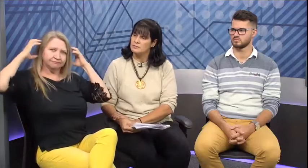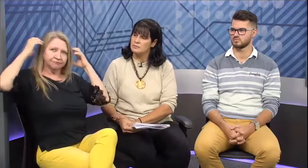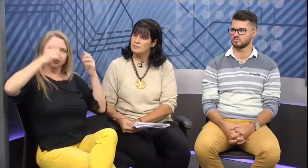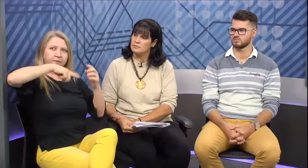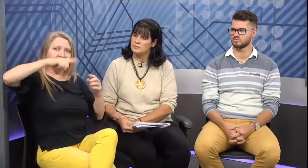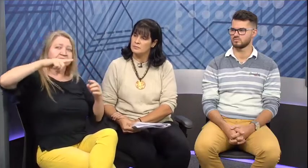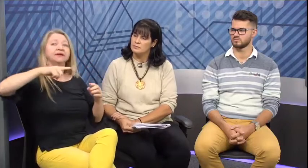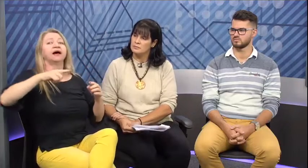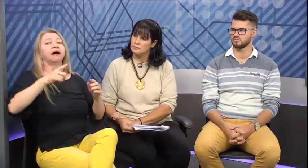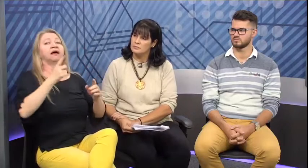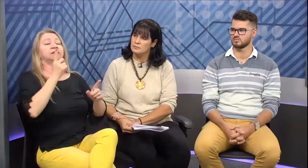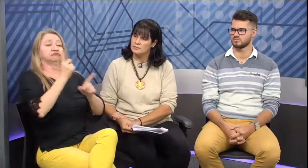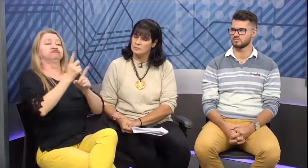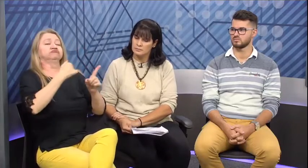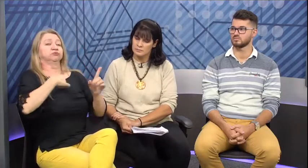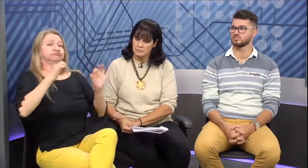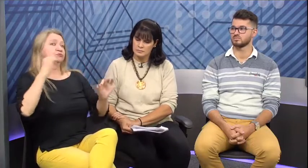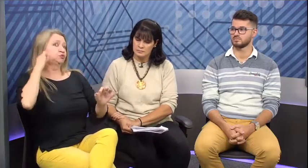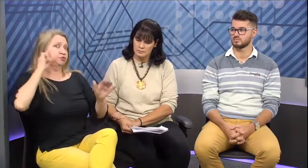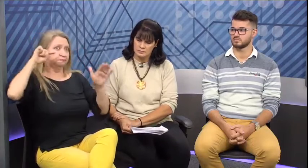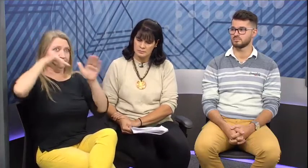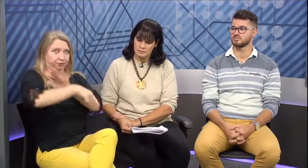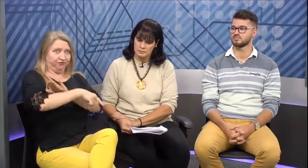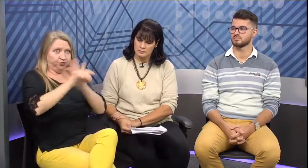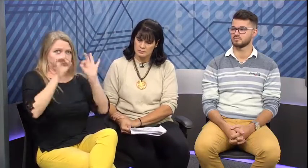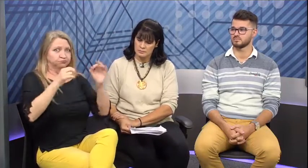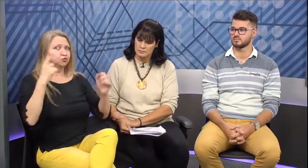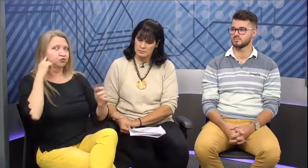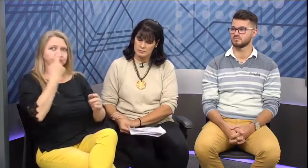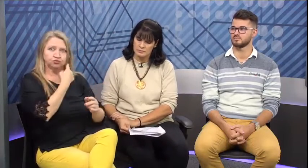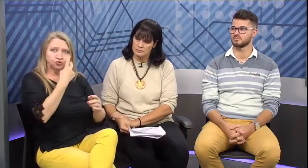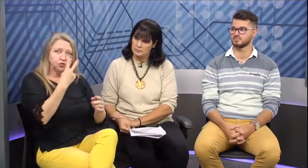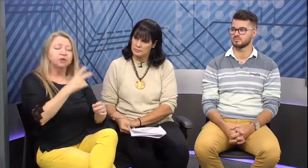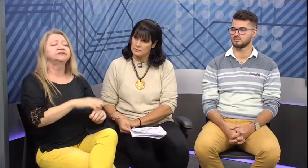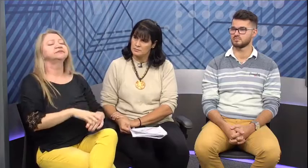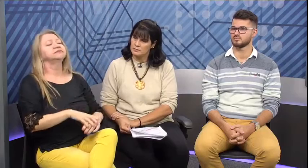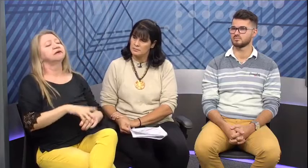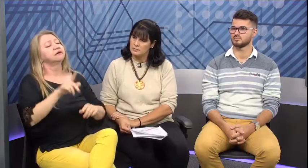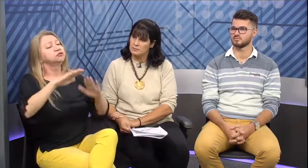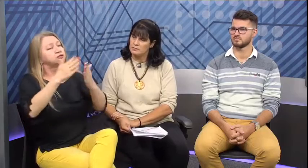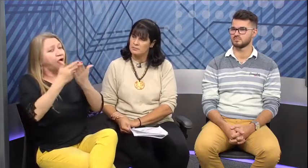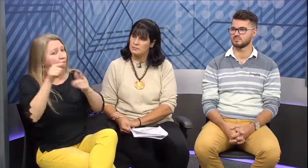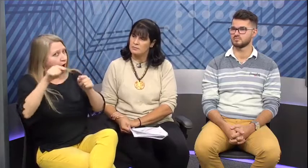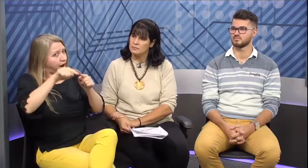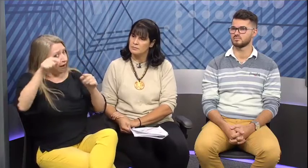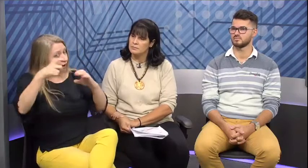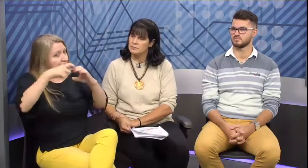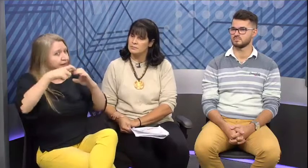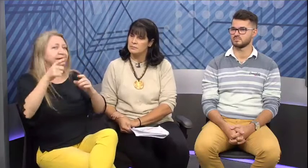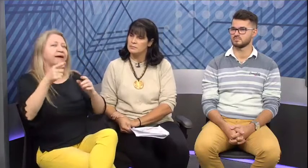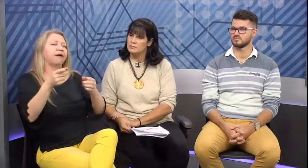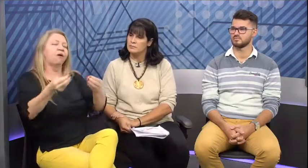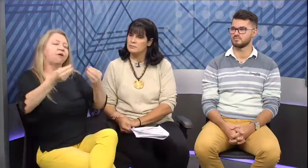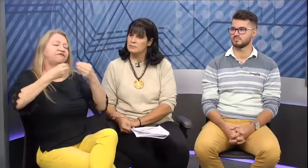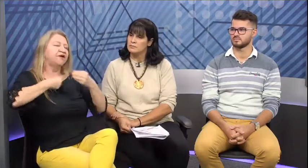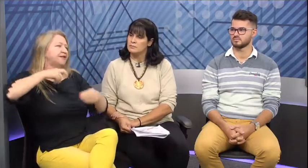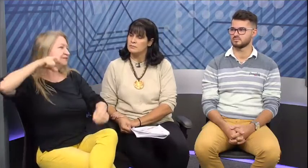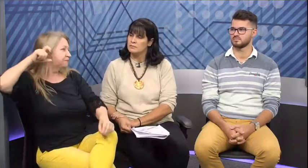de audiometria, que faz exames audiológicos. E eu, sendo surda profunda nos 2 ouvidos, a escola falava, olha, tem que ir lá na